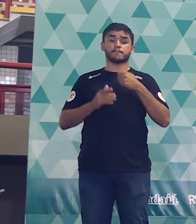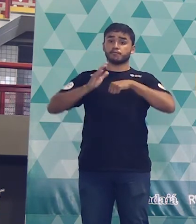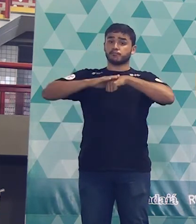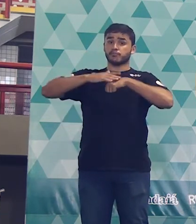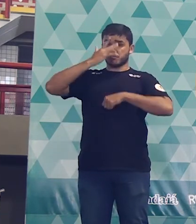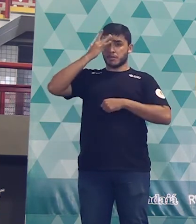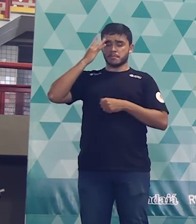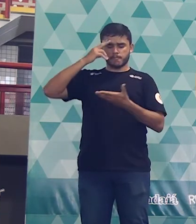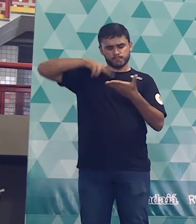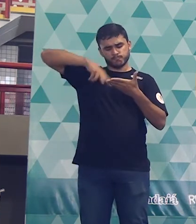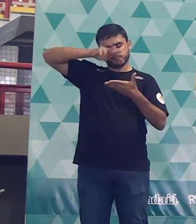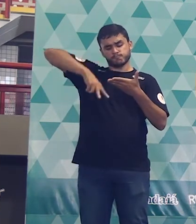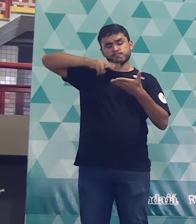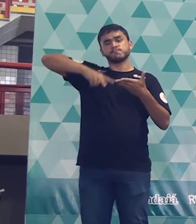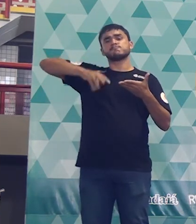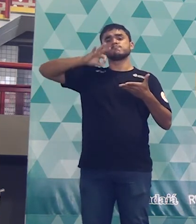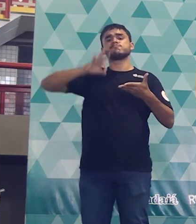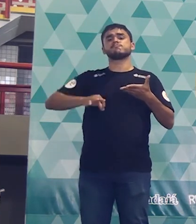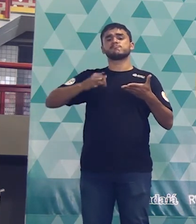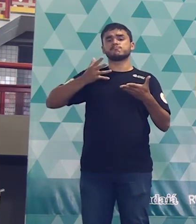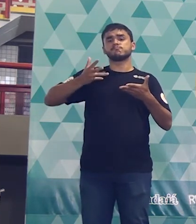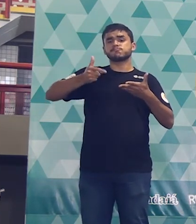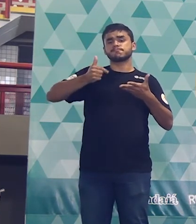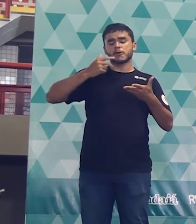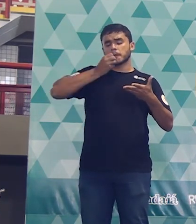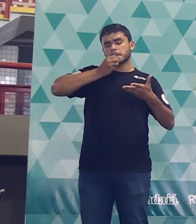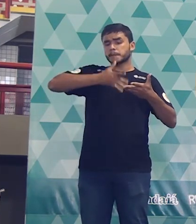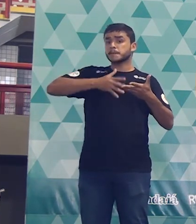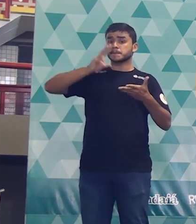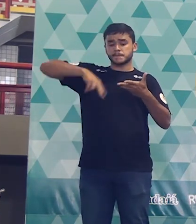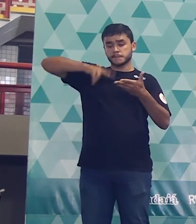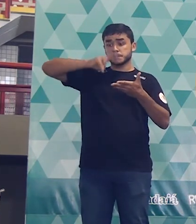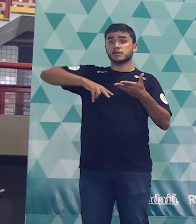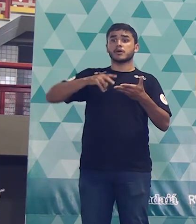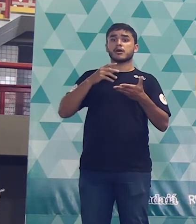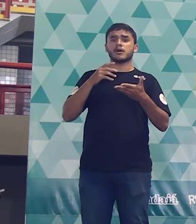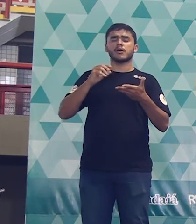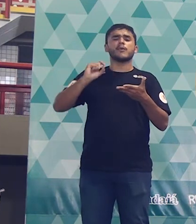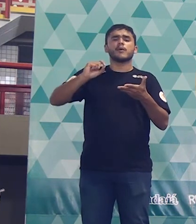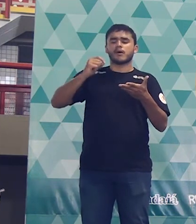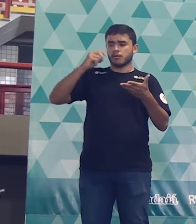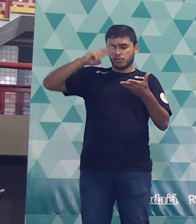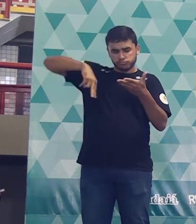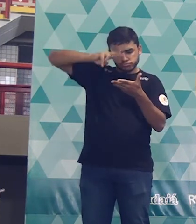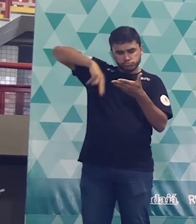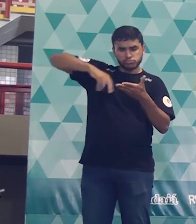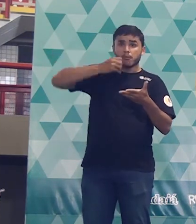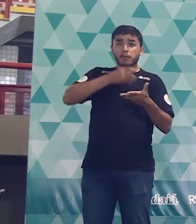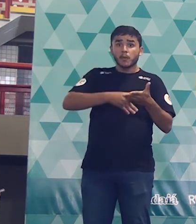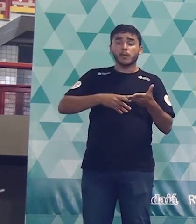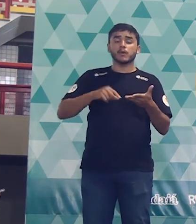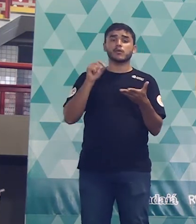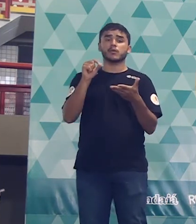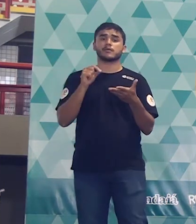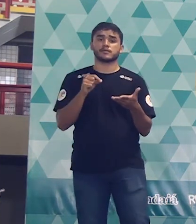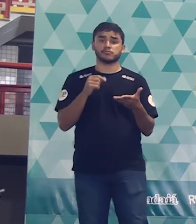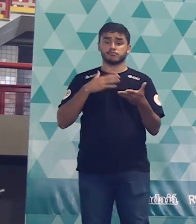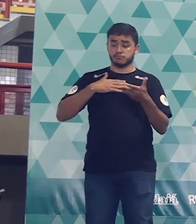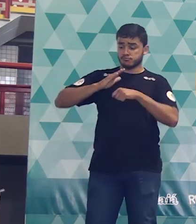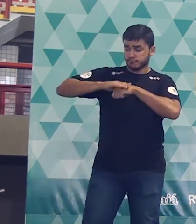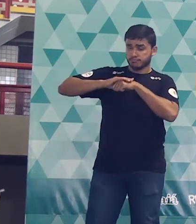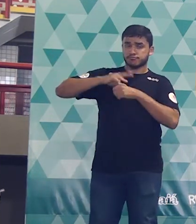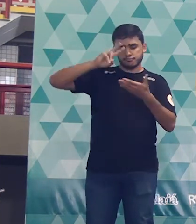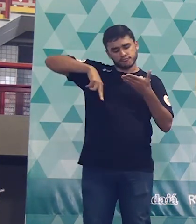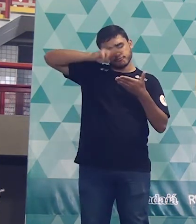leitor competente. O que é um leitor competente? É aquele que tem